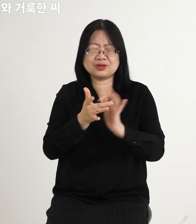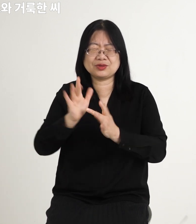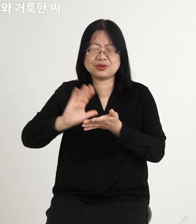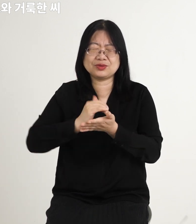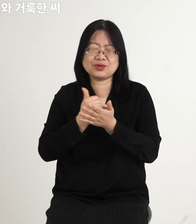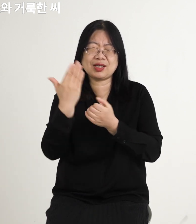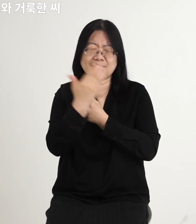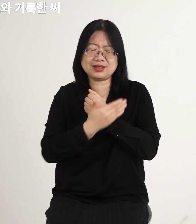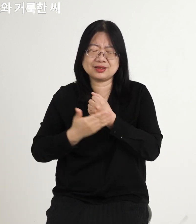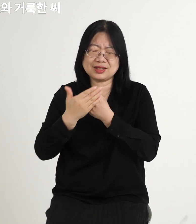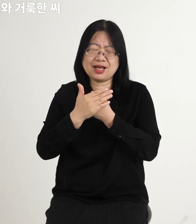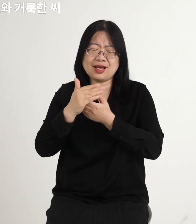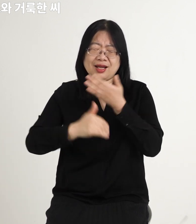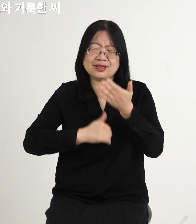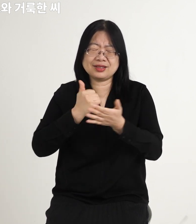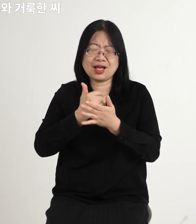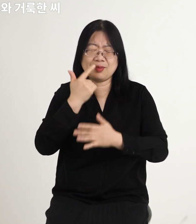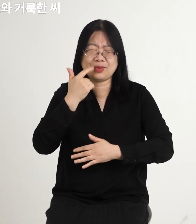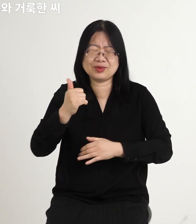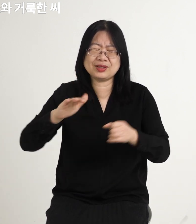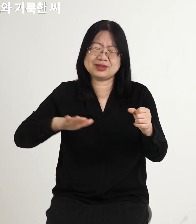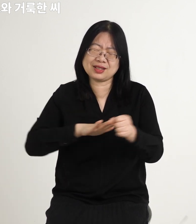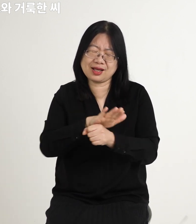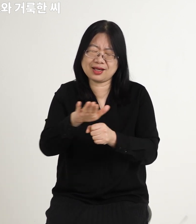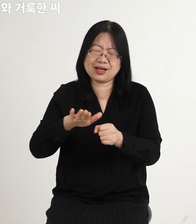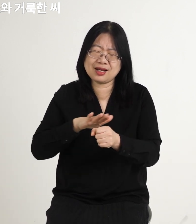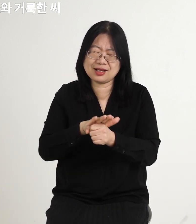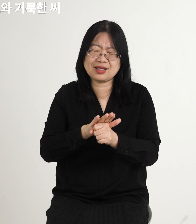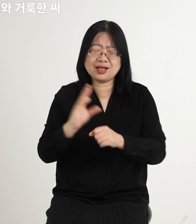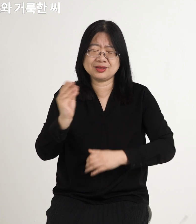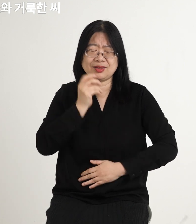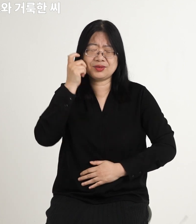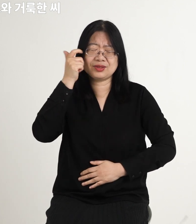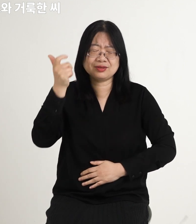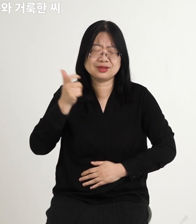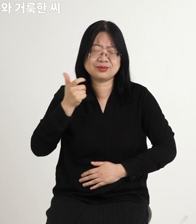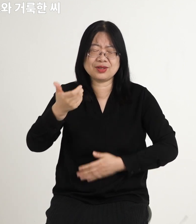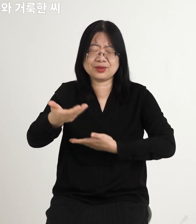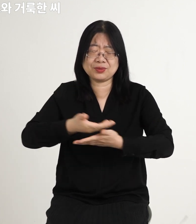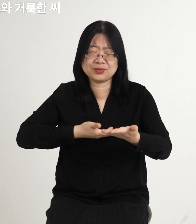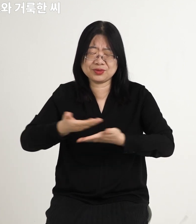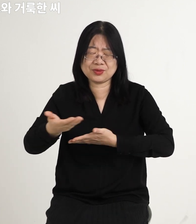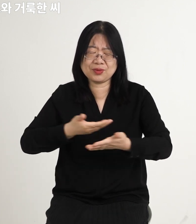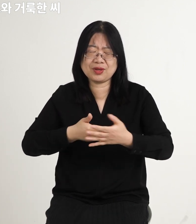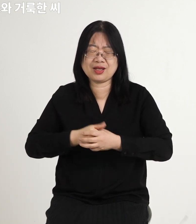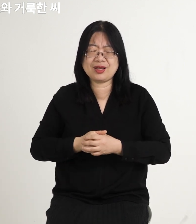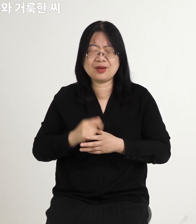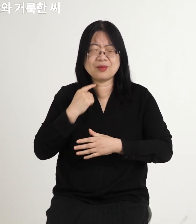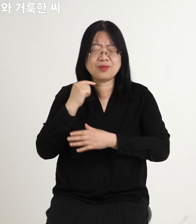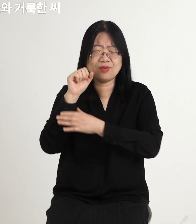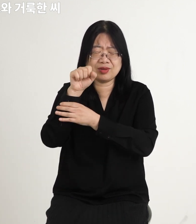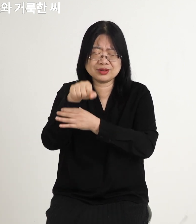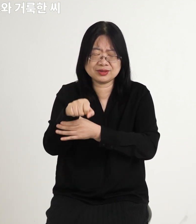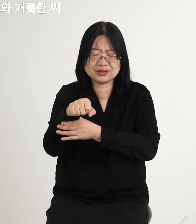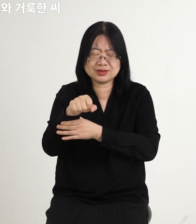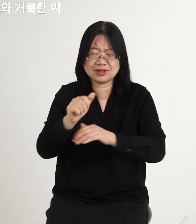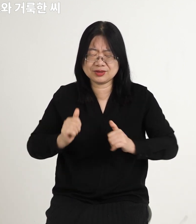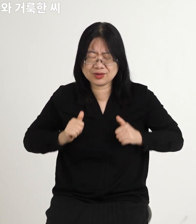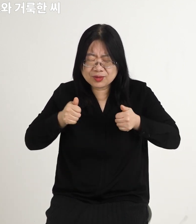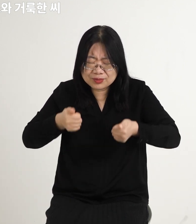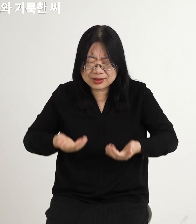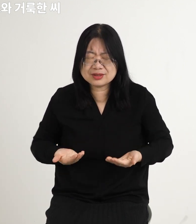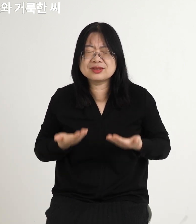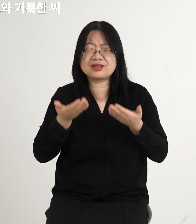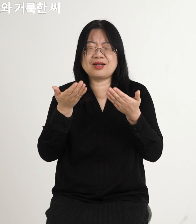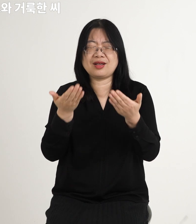그리스도의 은혜와 하나님 아버지의 사랑과 성령님의 교통하심이 머리 숙여 경배를